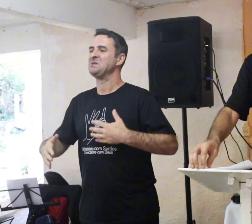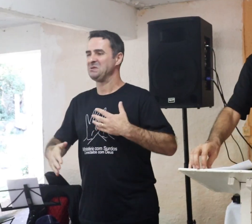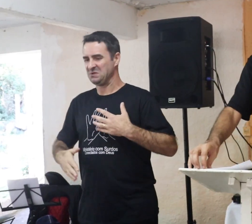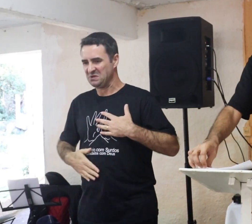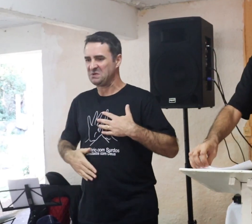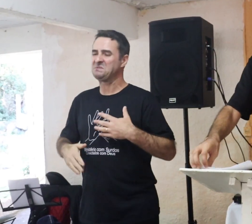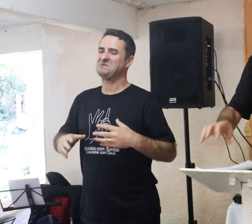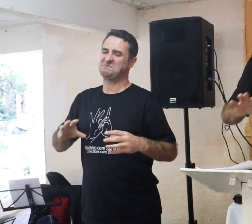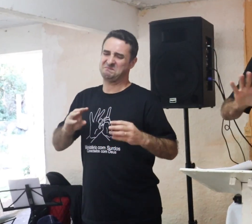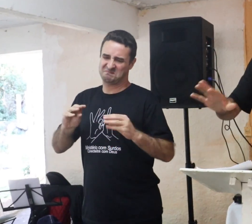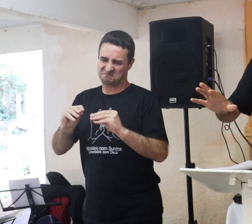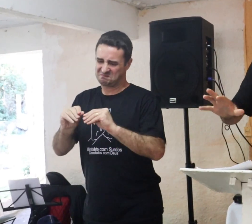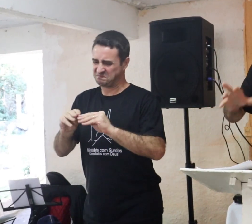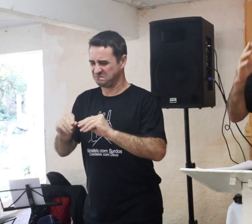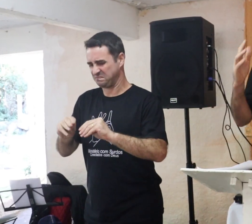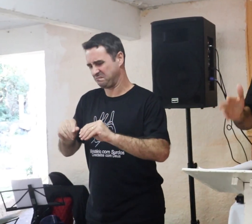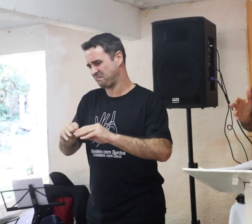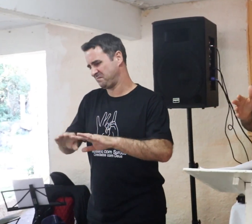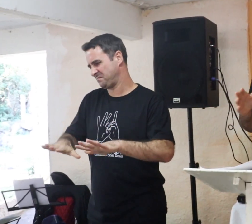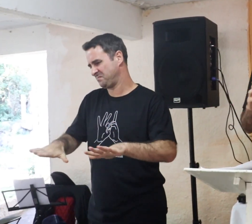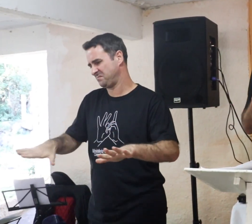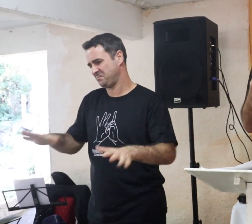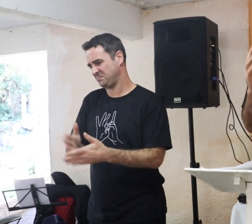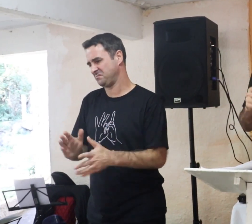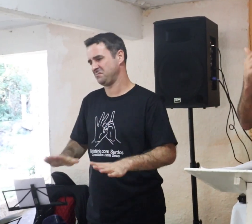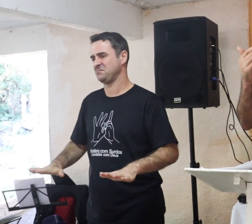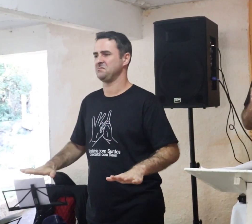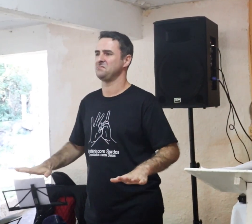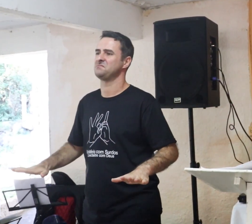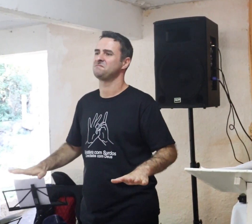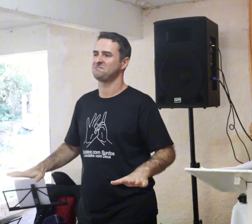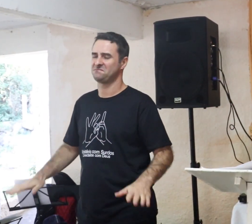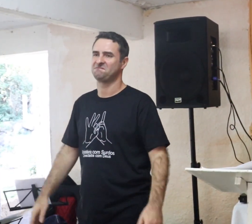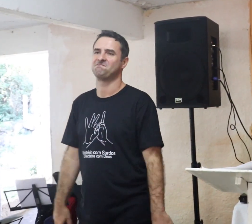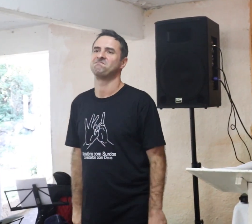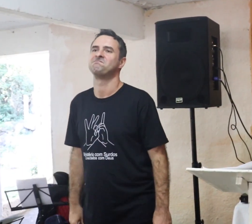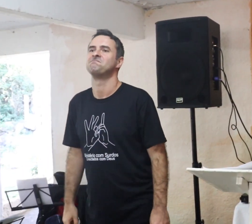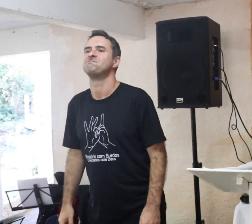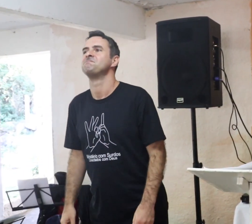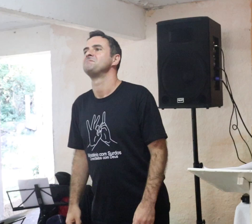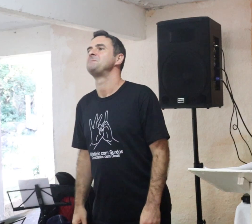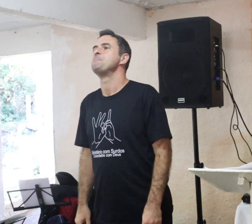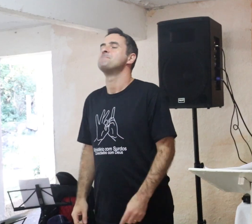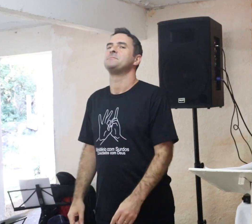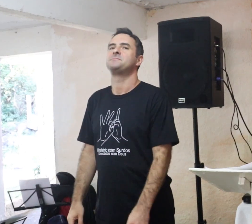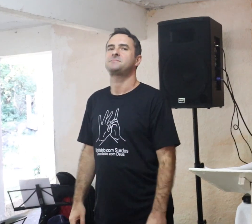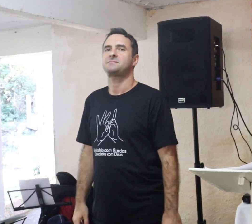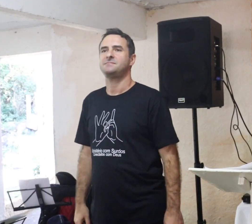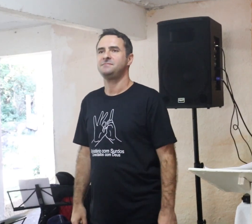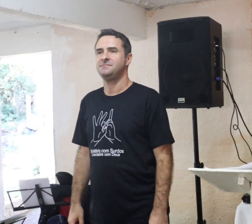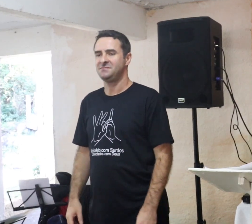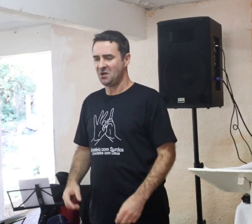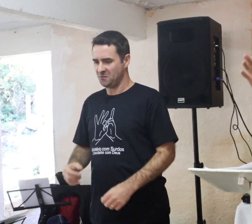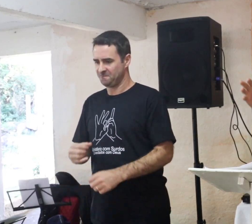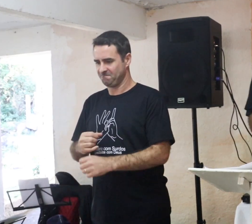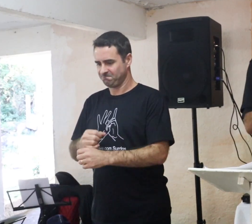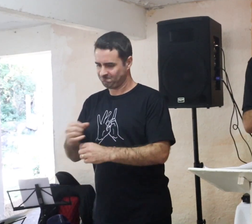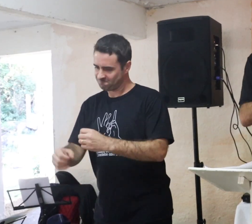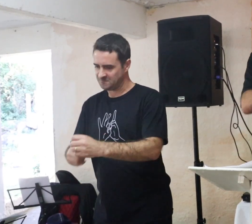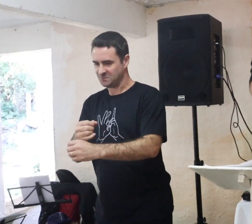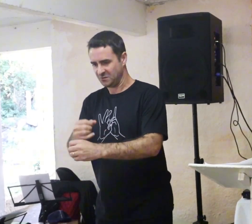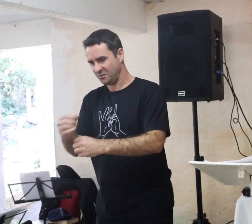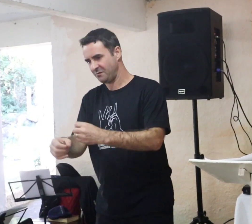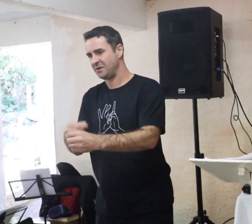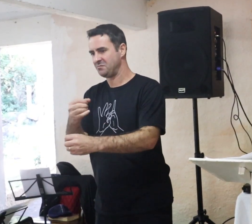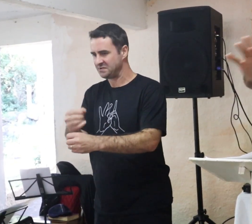né? Mas tirando esses, normalmente, todos já perceberam que o corpo está em deterioração, não é? Está em deterioração.